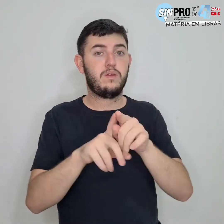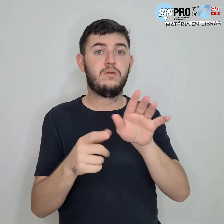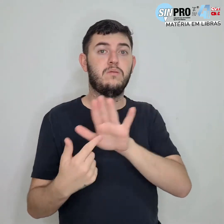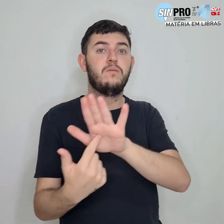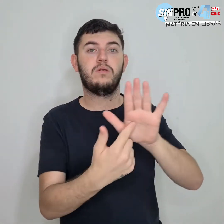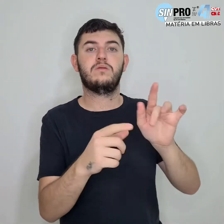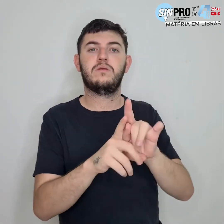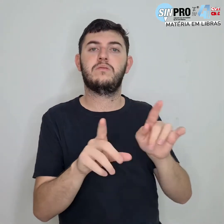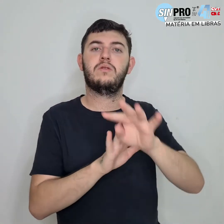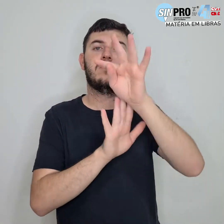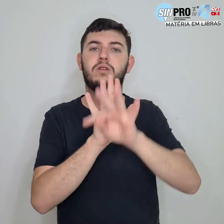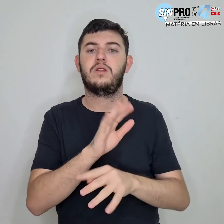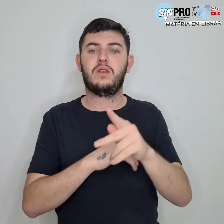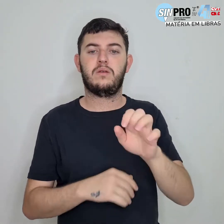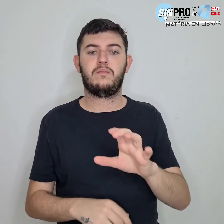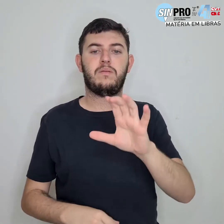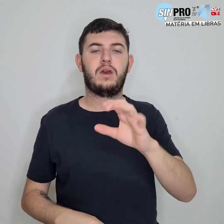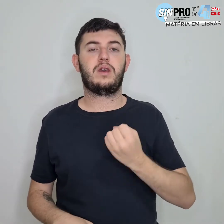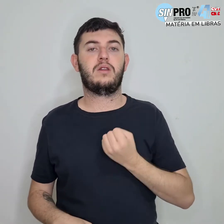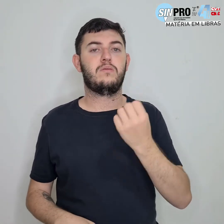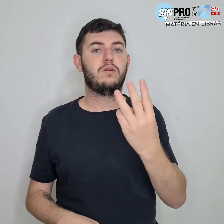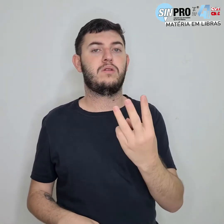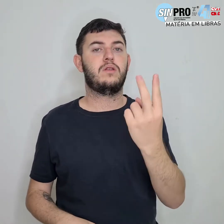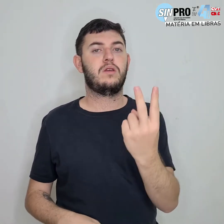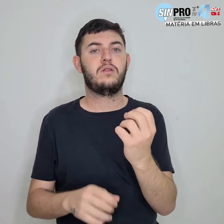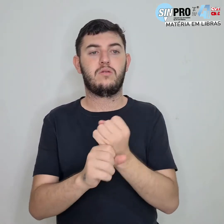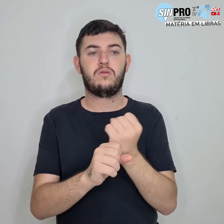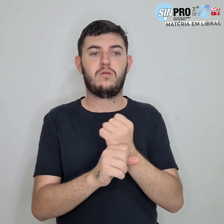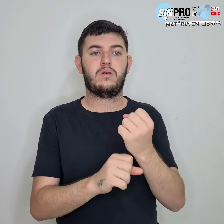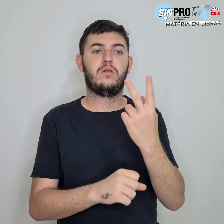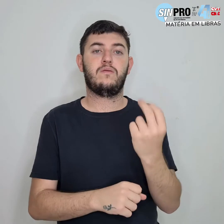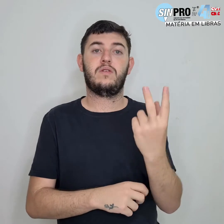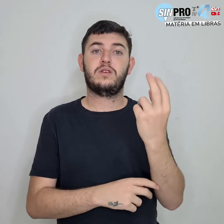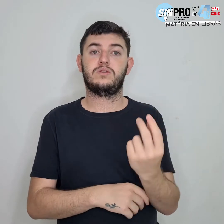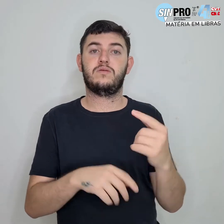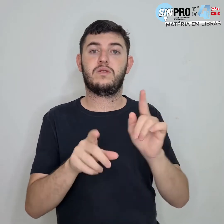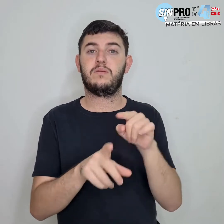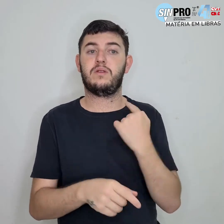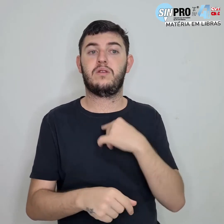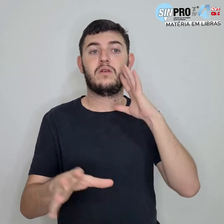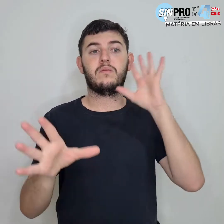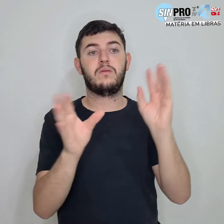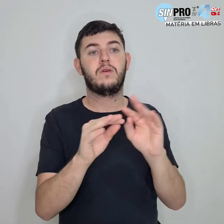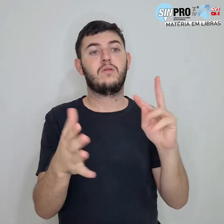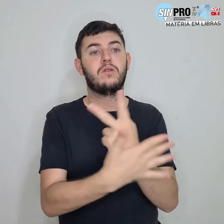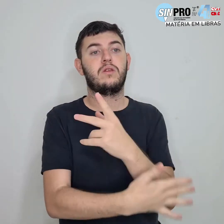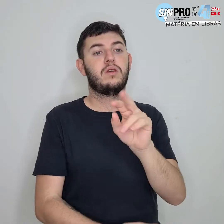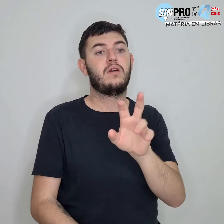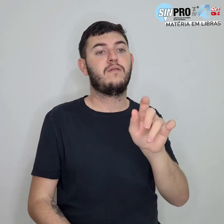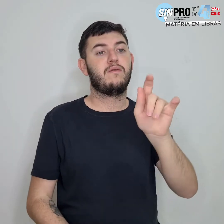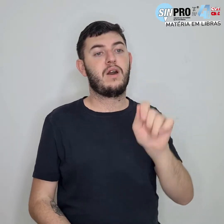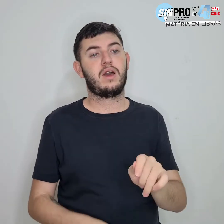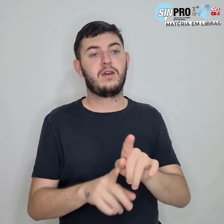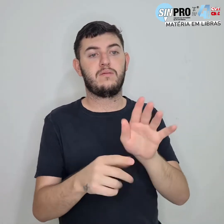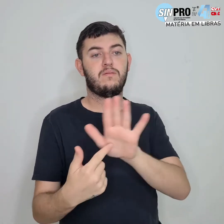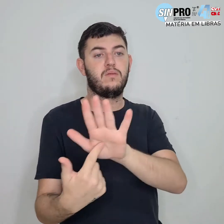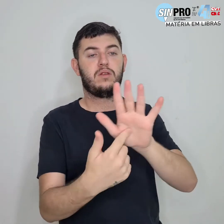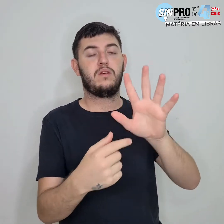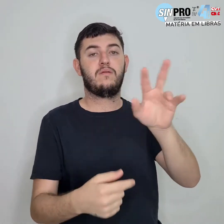PEC 32 de 2020, o número de vagas estará explícito, só irá para o vínculo de experiência a quantidade